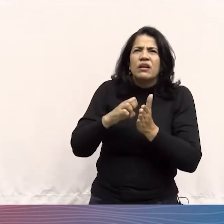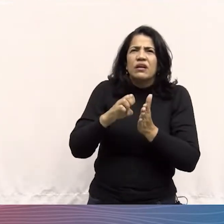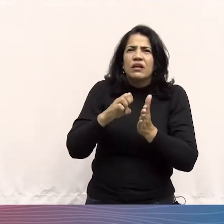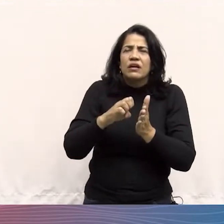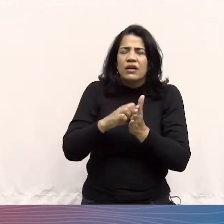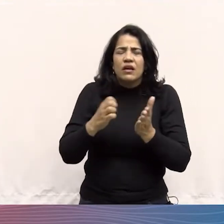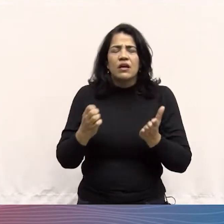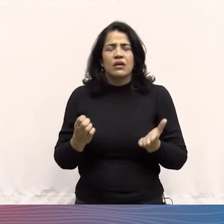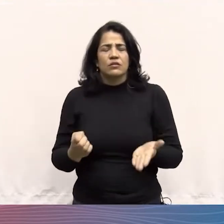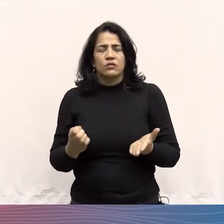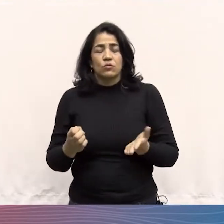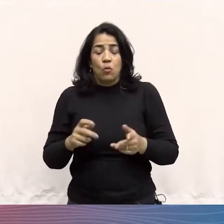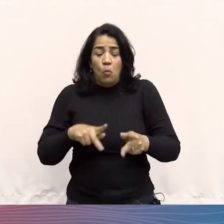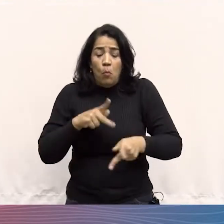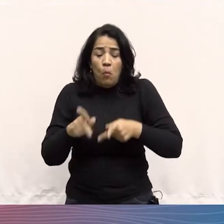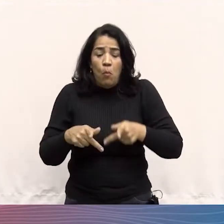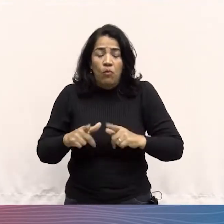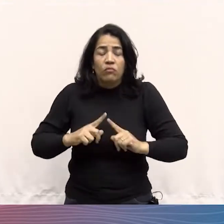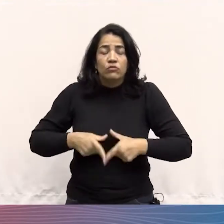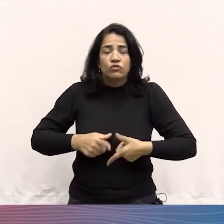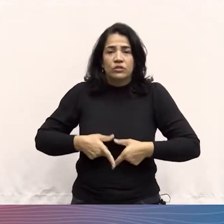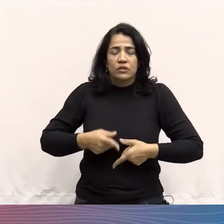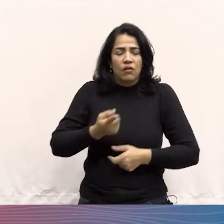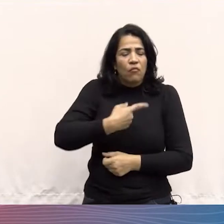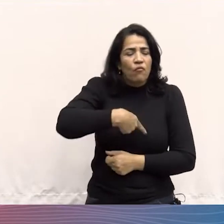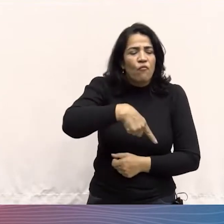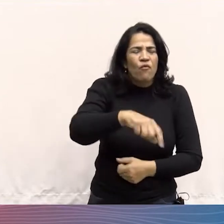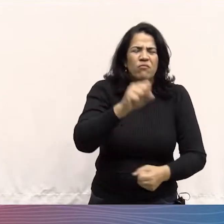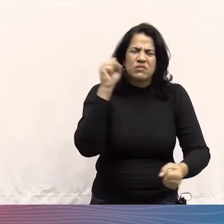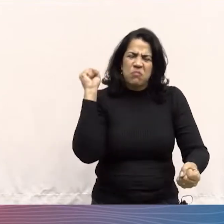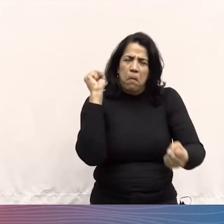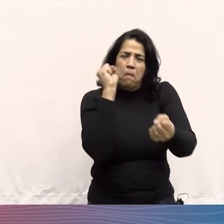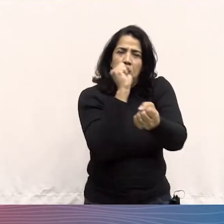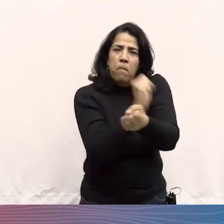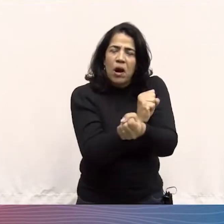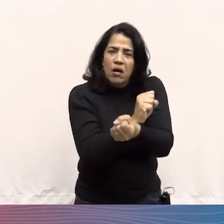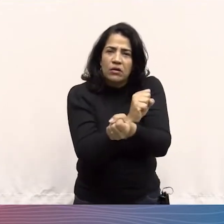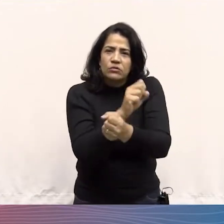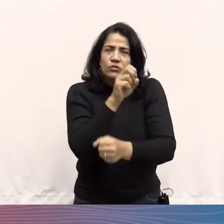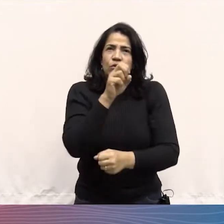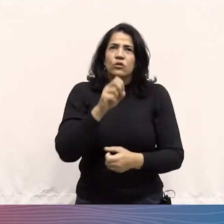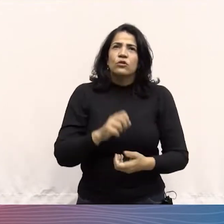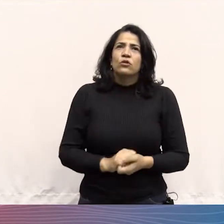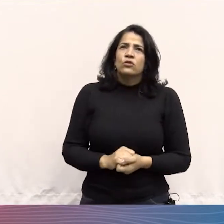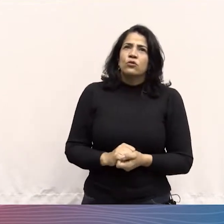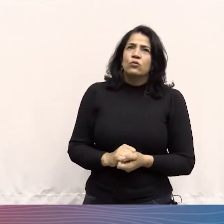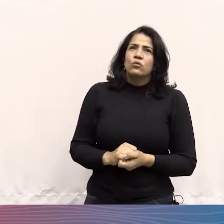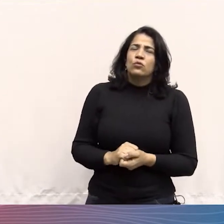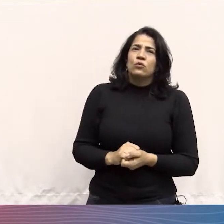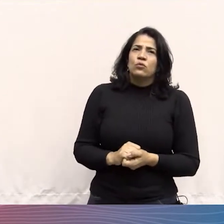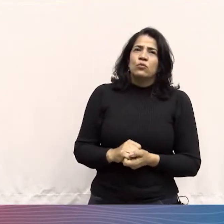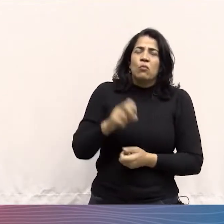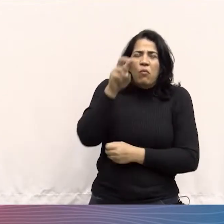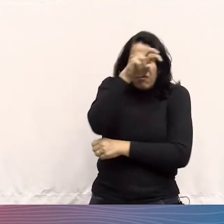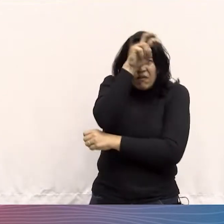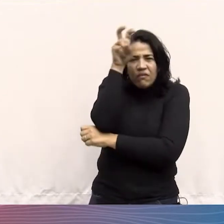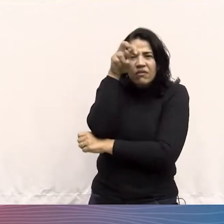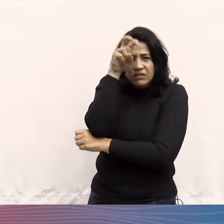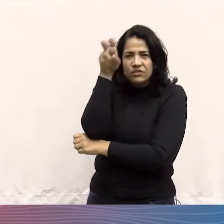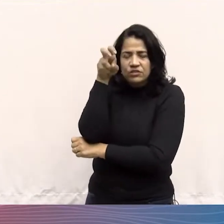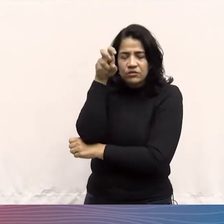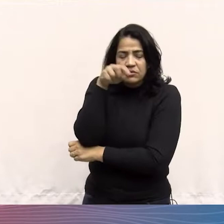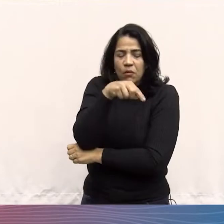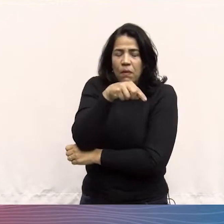foi levado para o Egito por causa da fome e ficaram lá, e aí surgiu um outro faraó que não conhecia